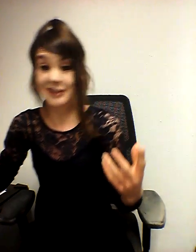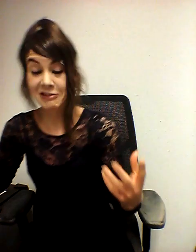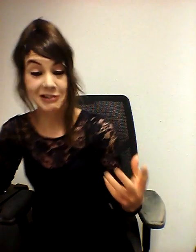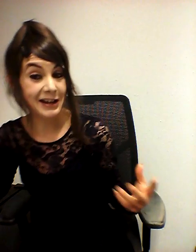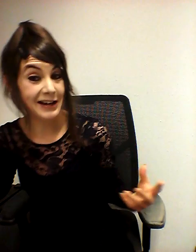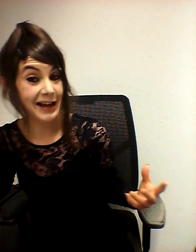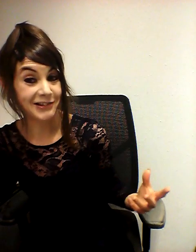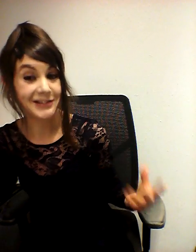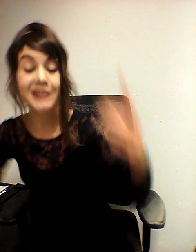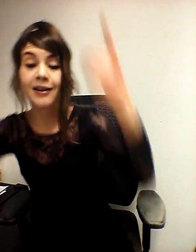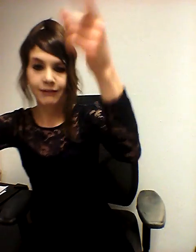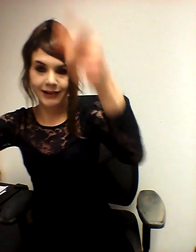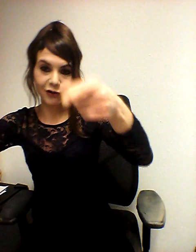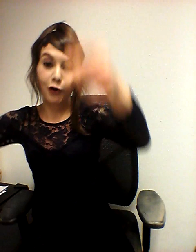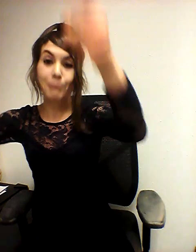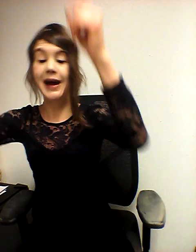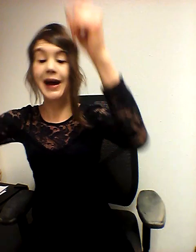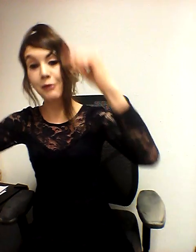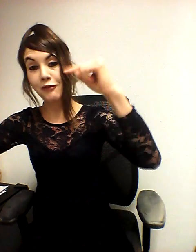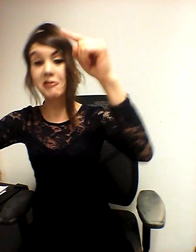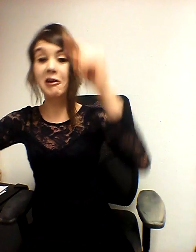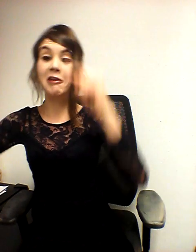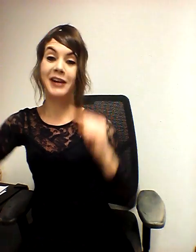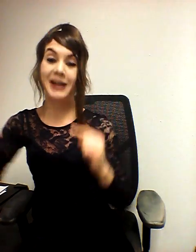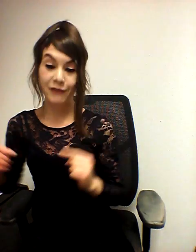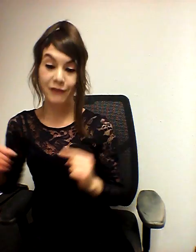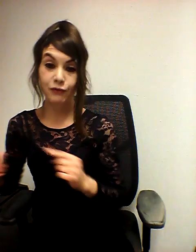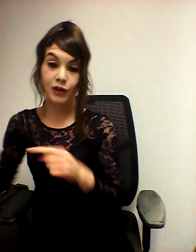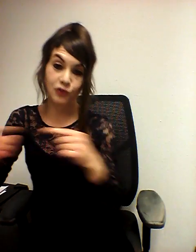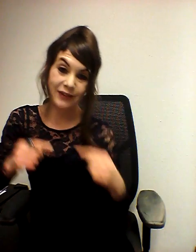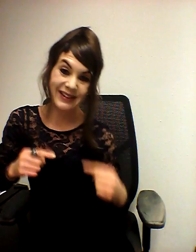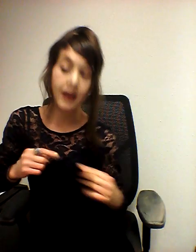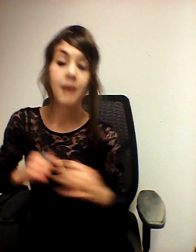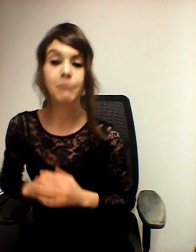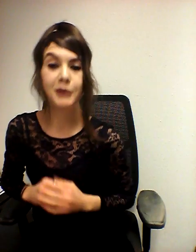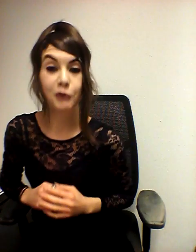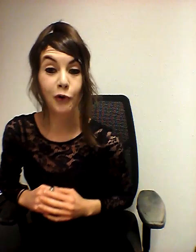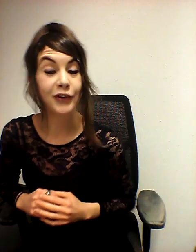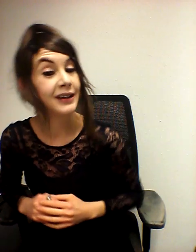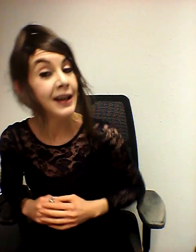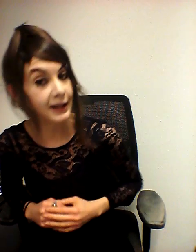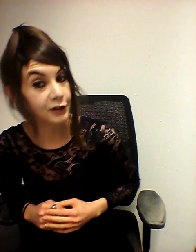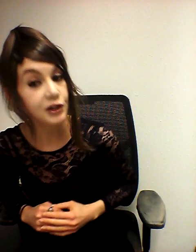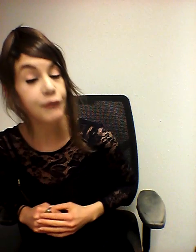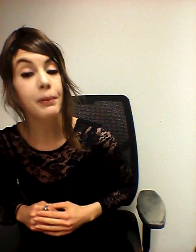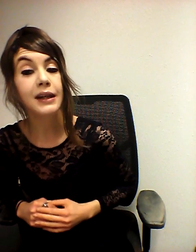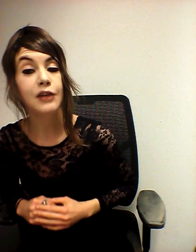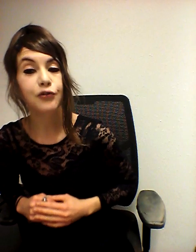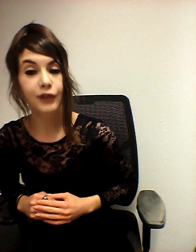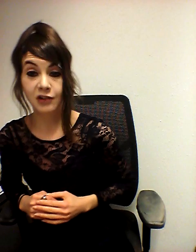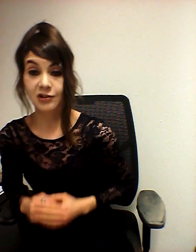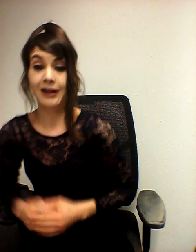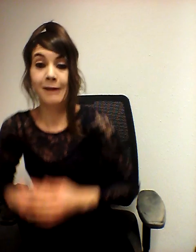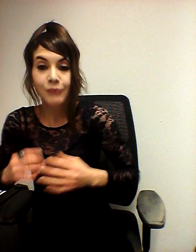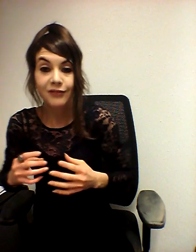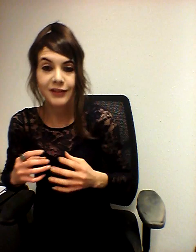het helaas niet waner de opname van calori leverende voedingstoffen in de mitochondriën energiefabriekjes van je cellen niet